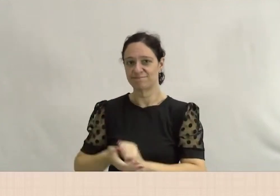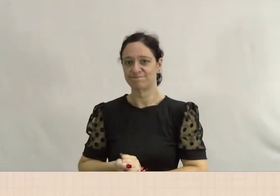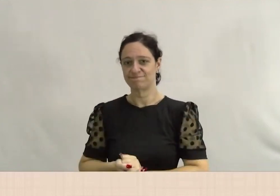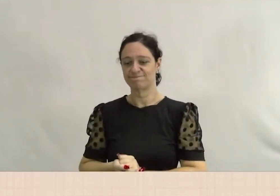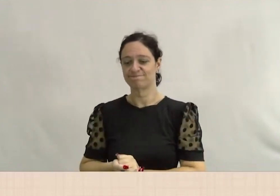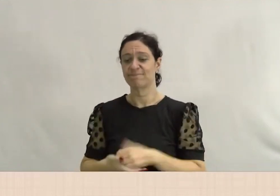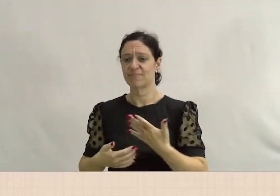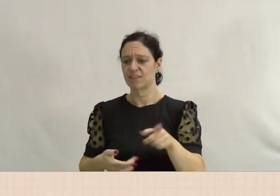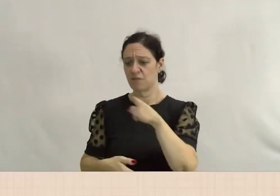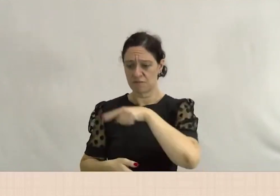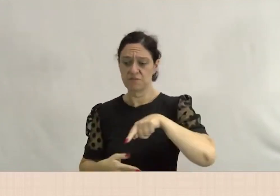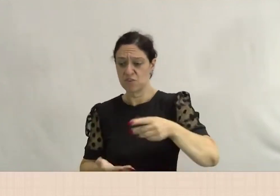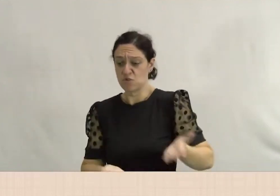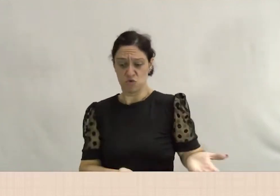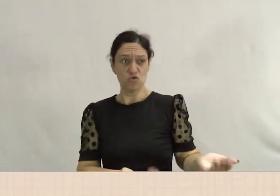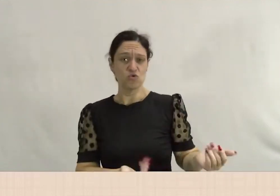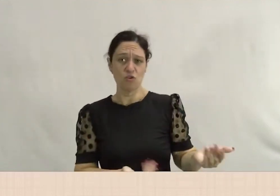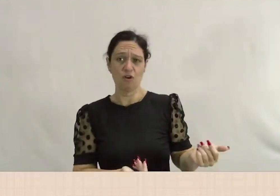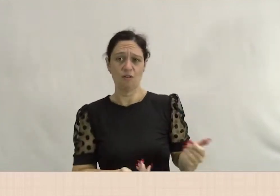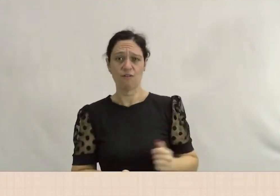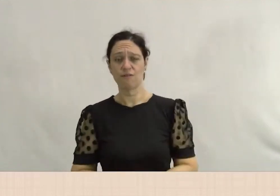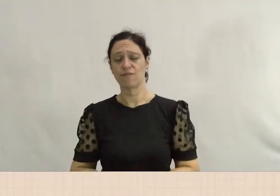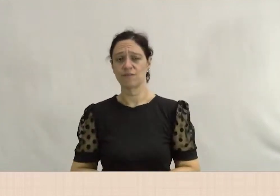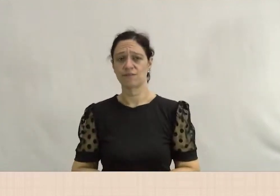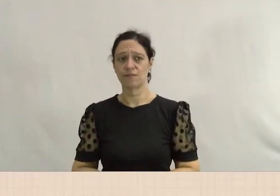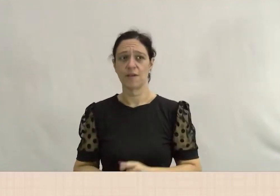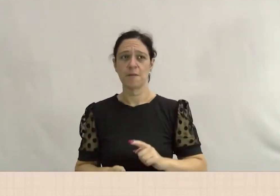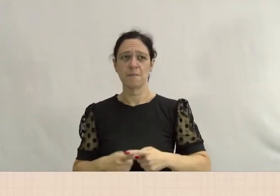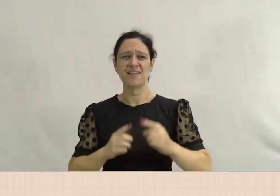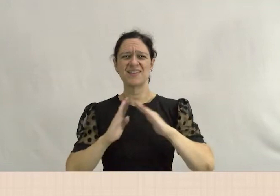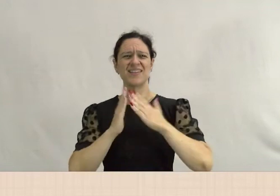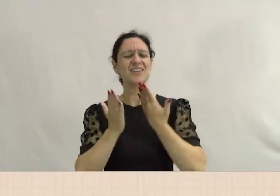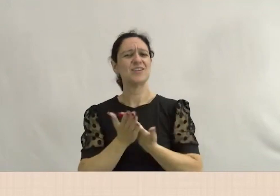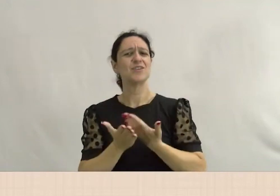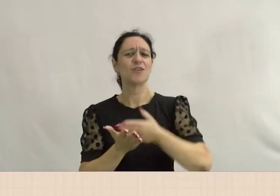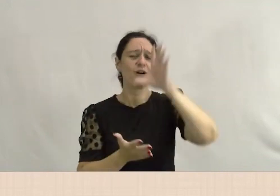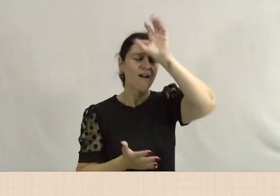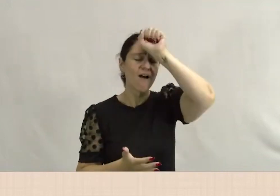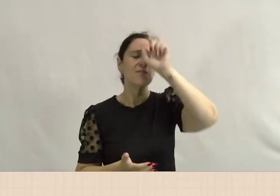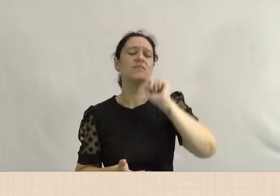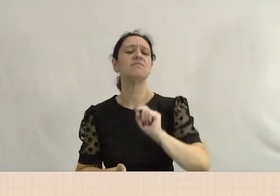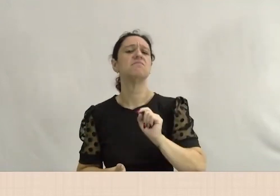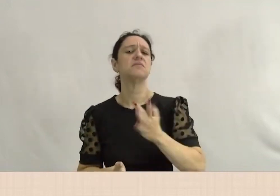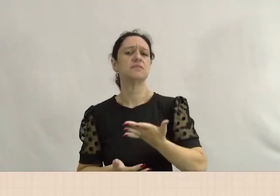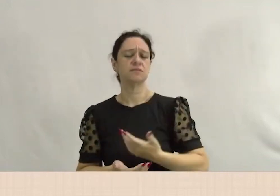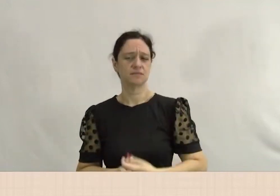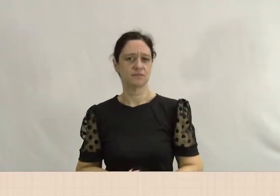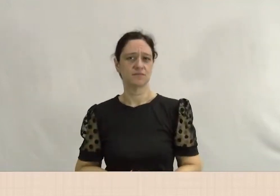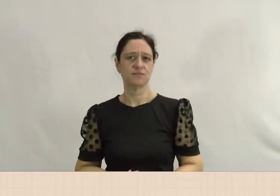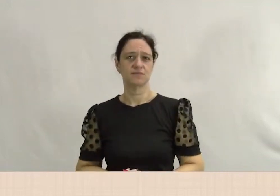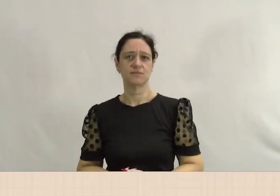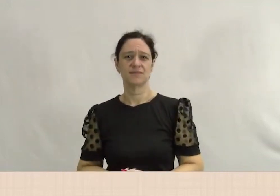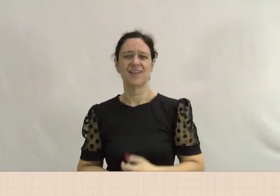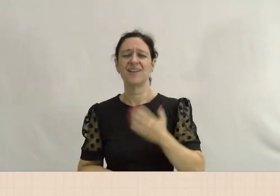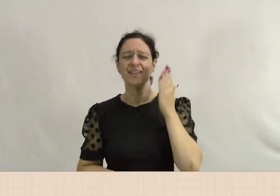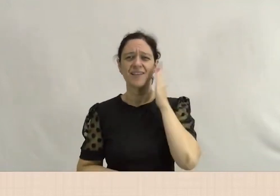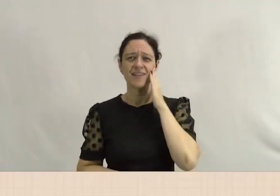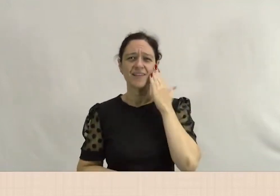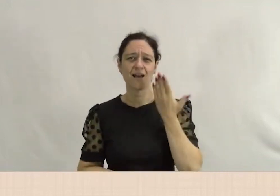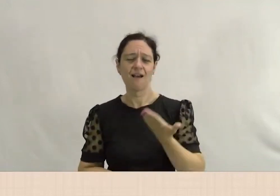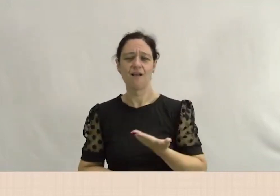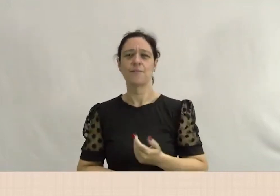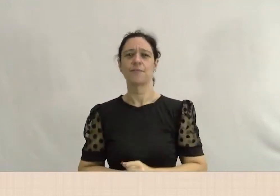Muitos de vocês são jovens. Nas escolas, o que vocês aprenderam? Vocês sabiam